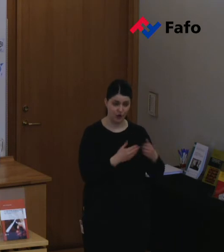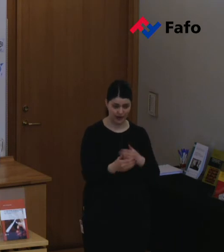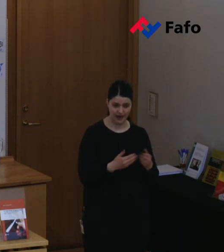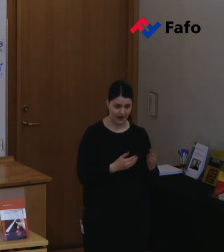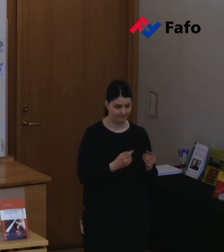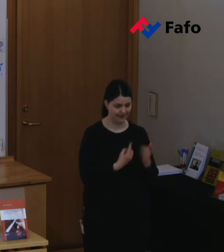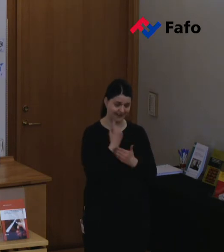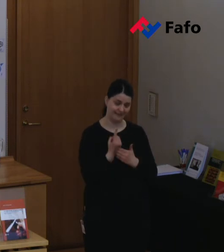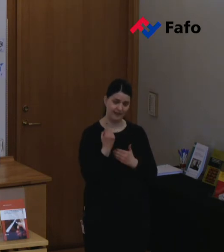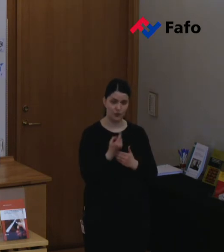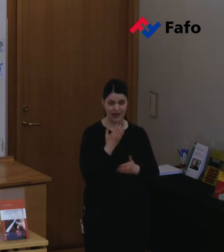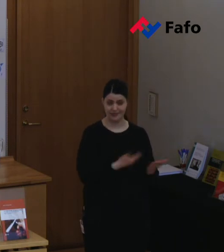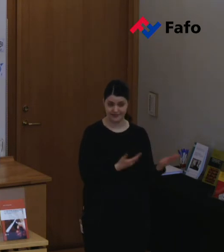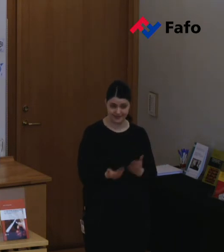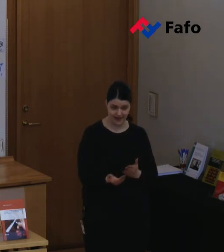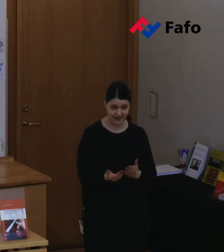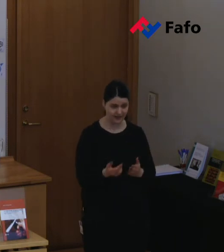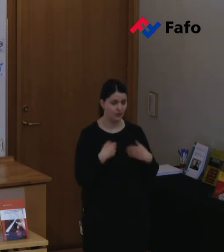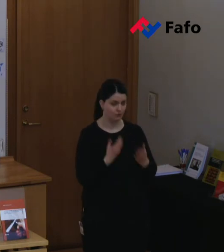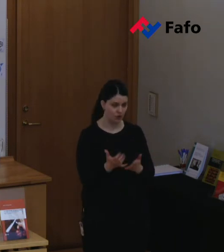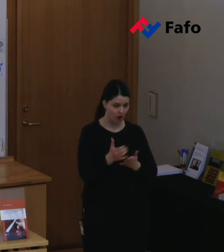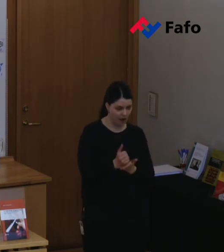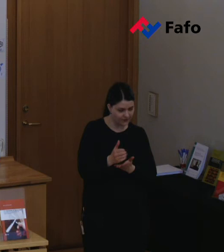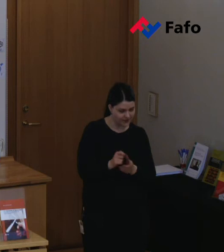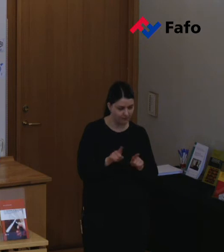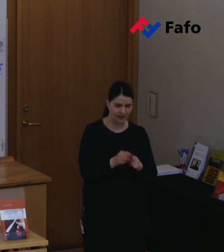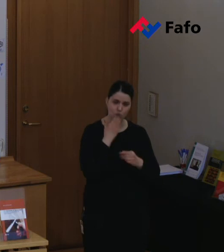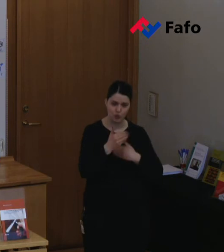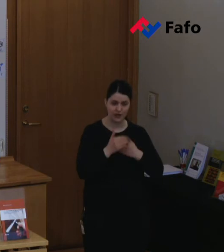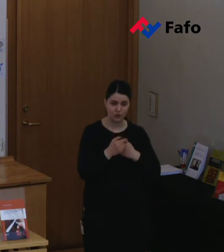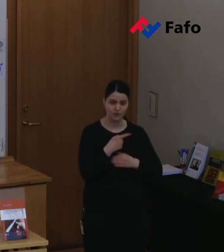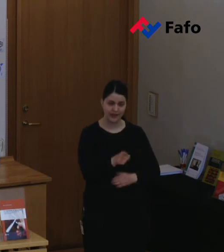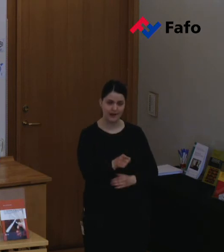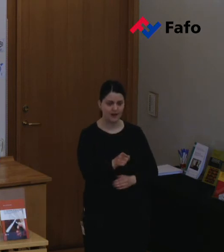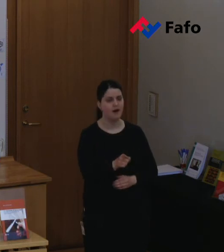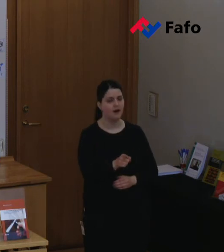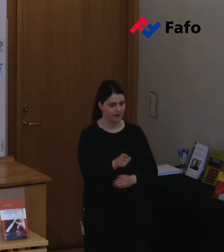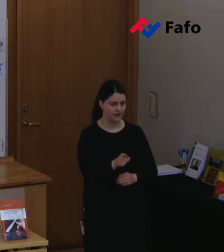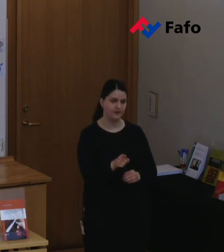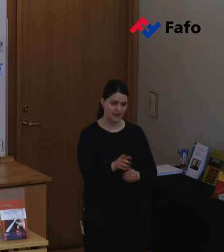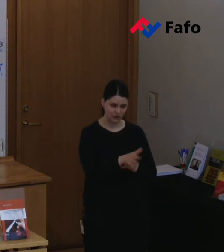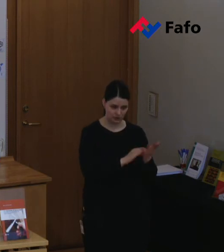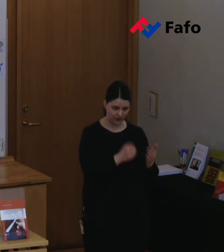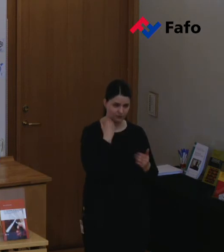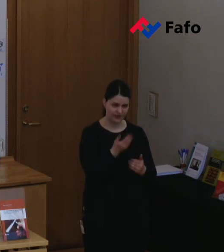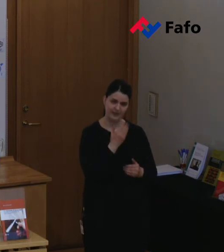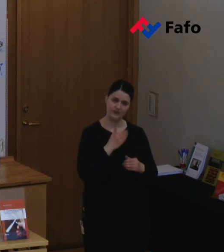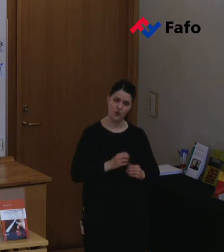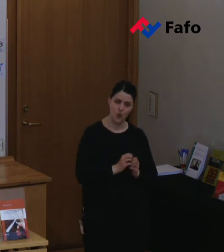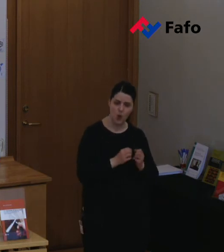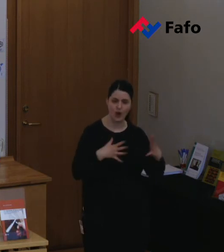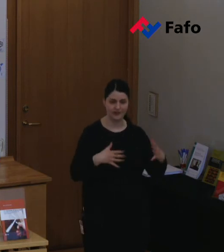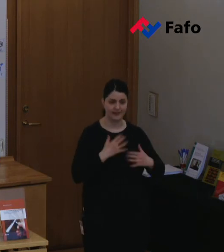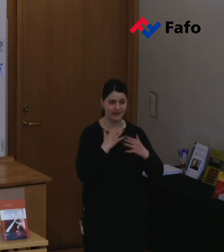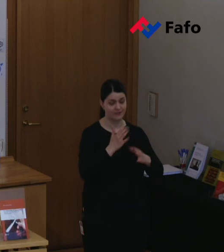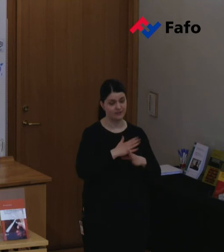fra ansatte de får en god og trygg relasjon til, ja, så fører det til økt livskvalitet. Da